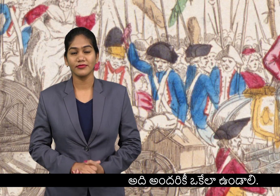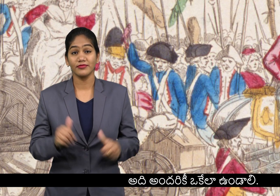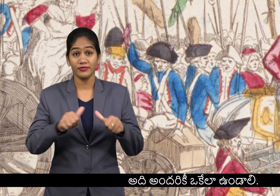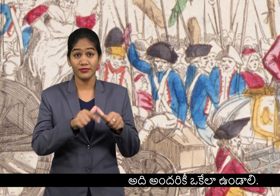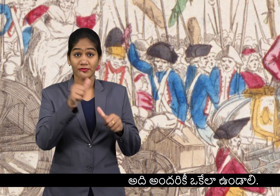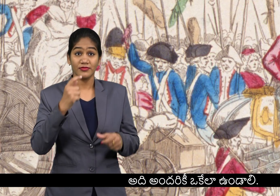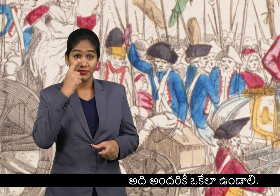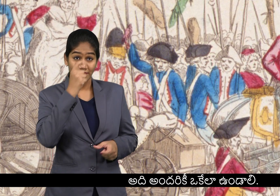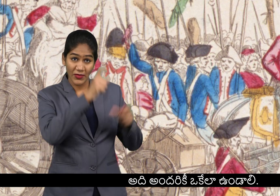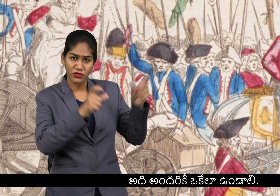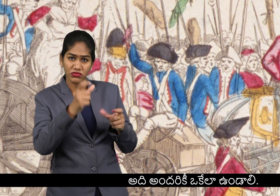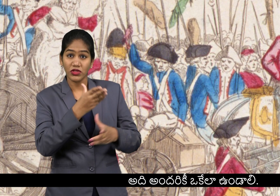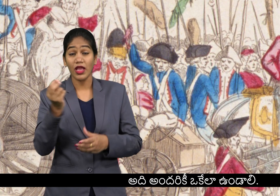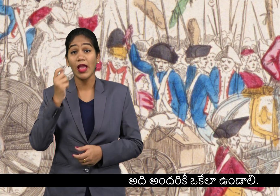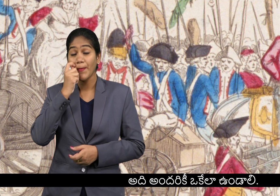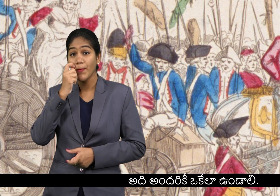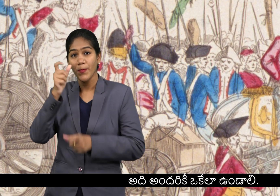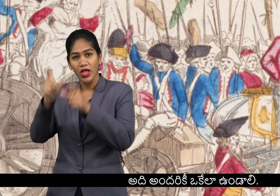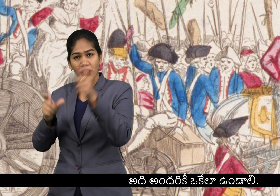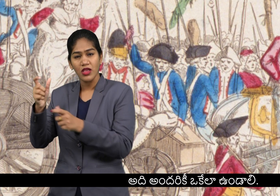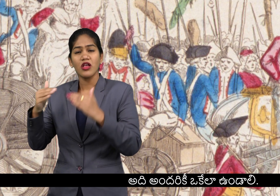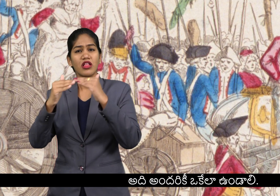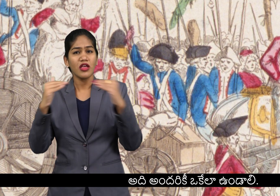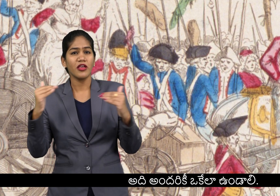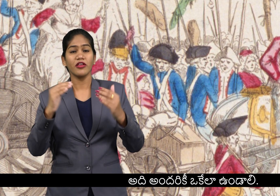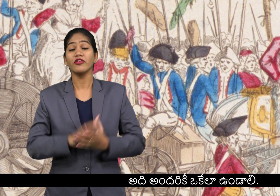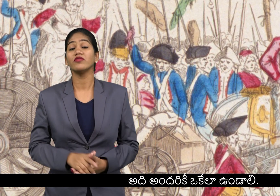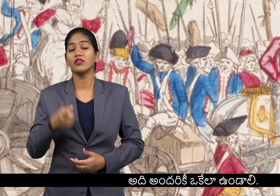అది అందరికీ ఒకేలా ఉండాలి.